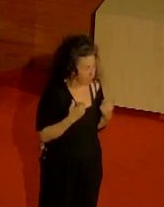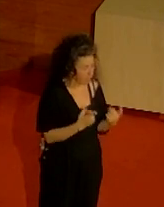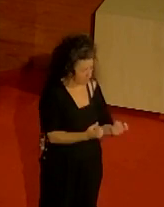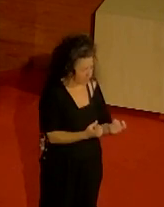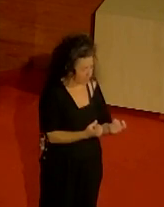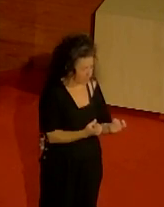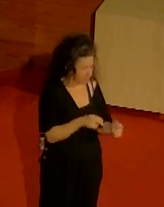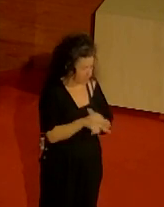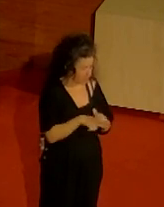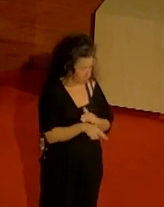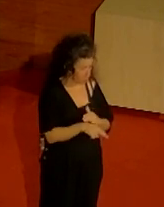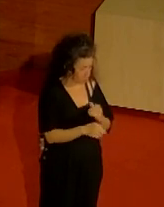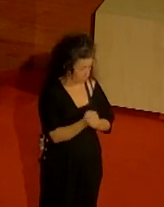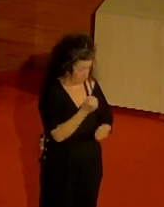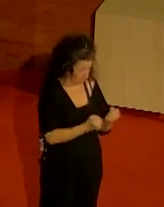recursos económicos.